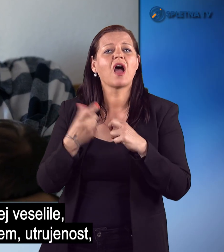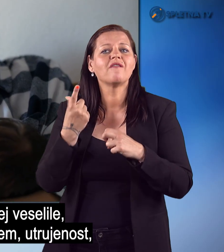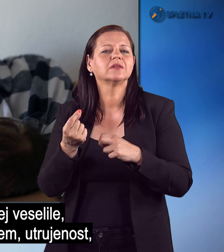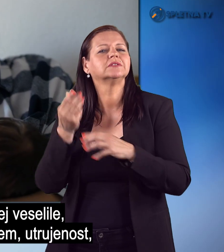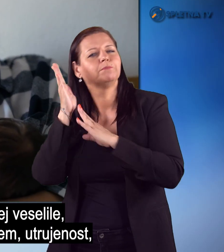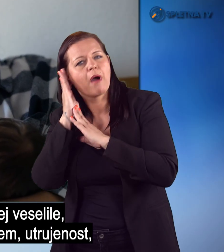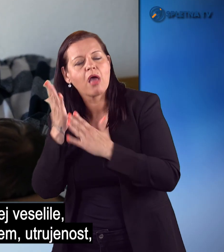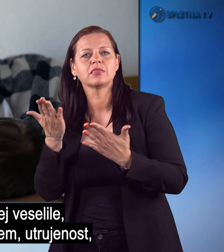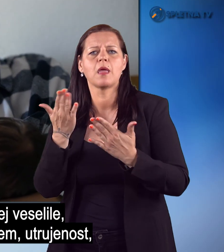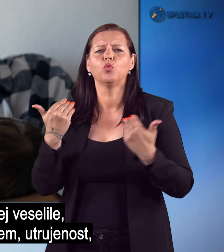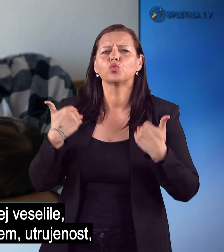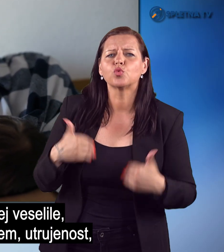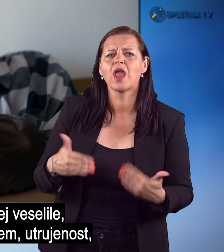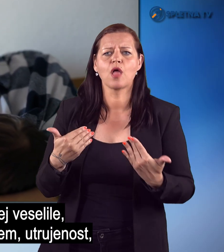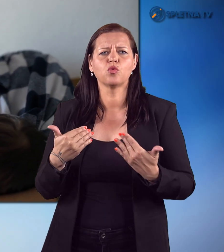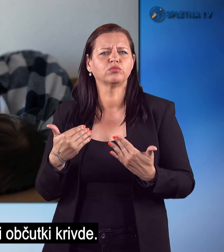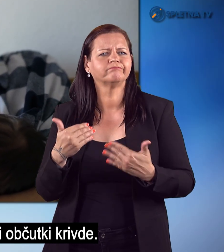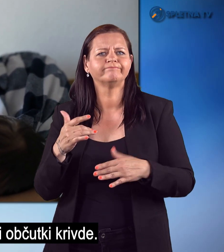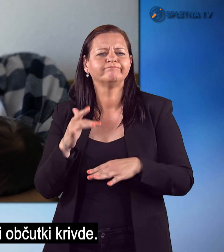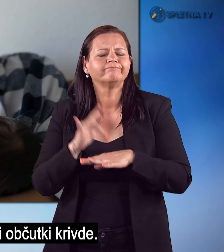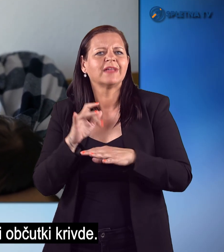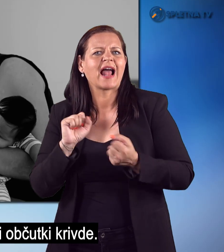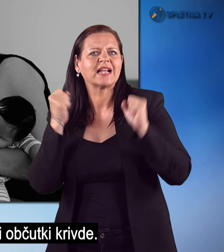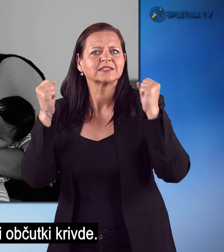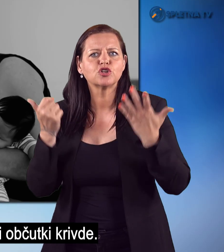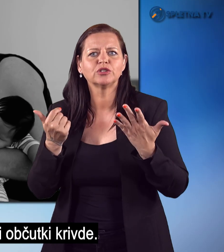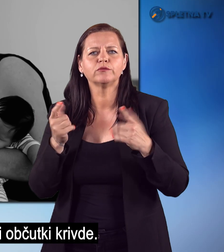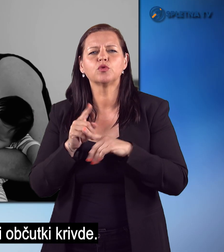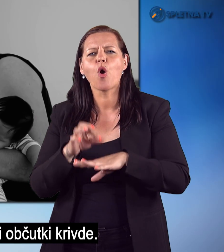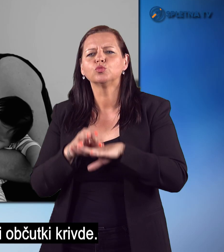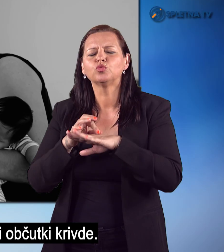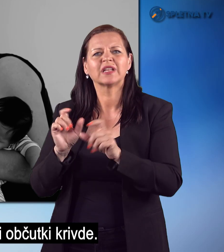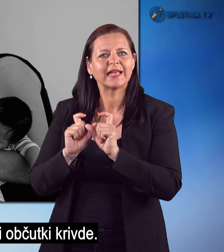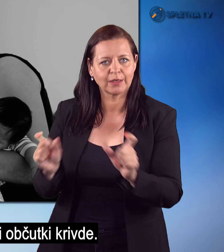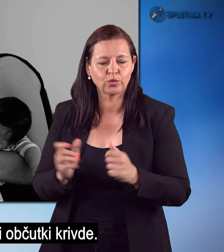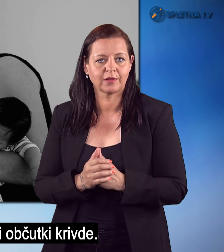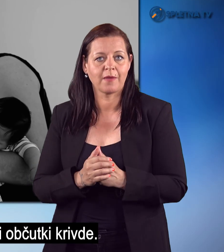spanjem, utrujenost, razdražljivost ali občutki krivde.